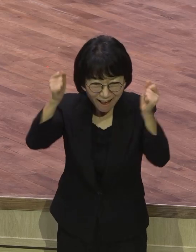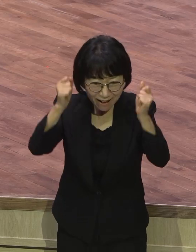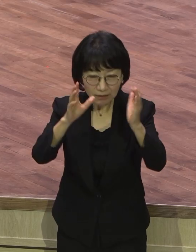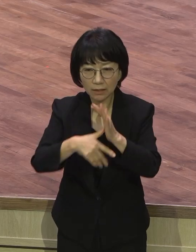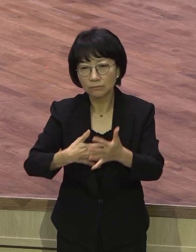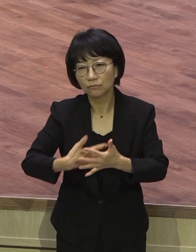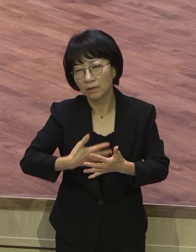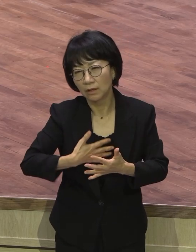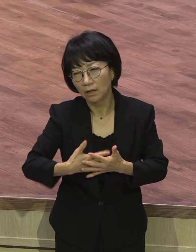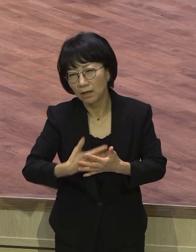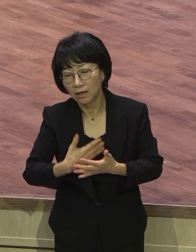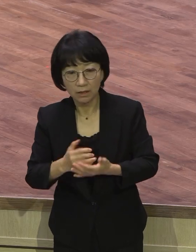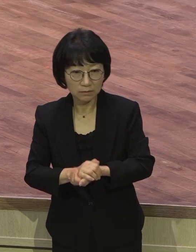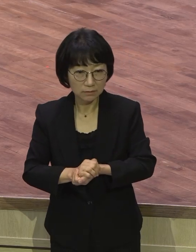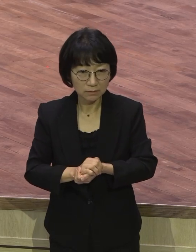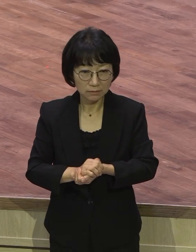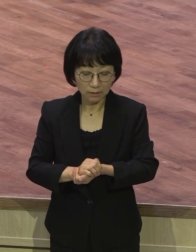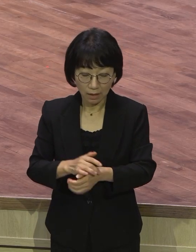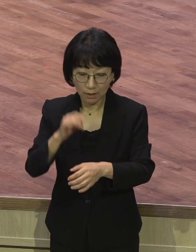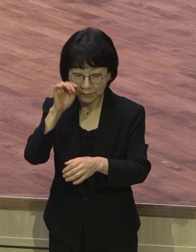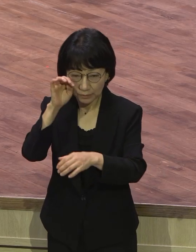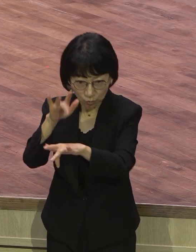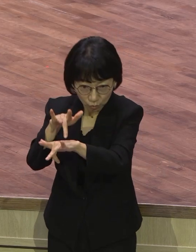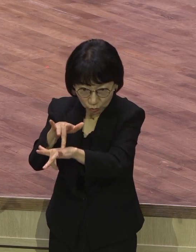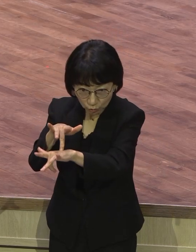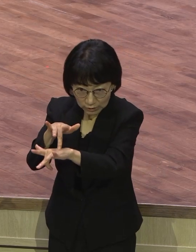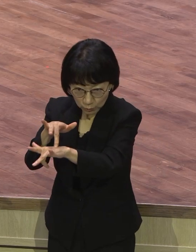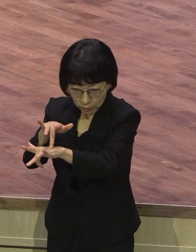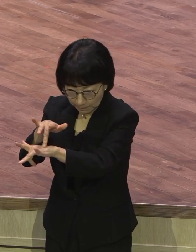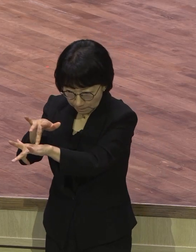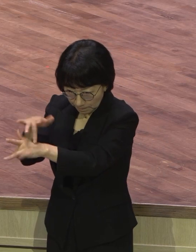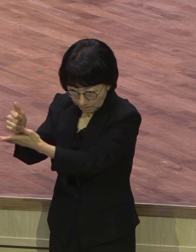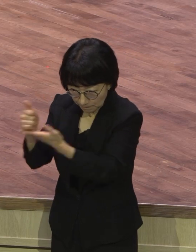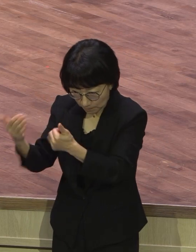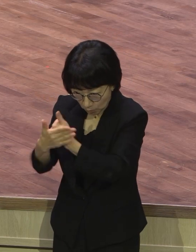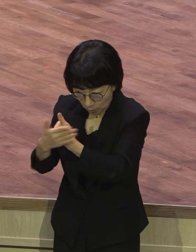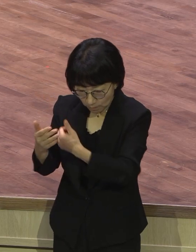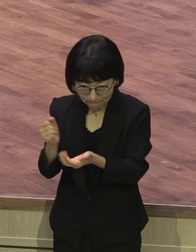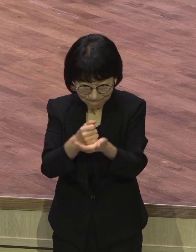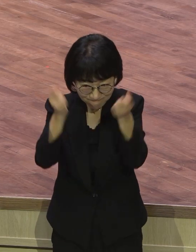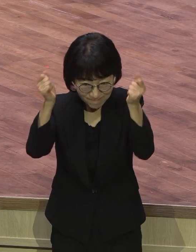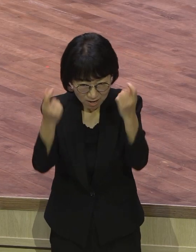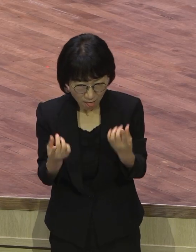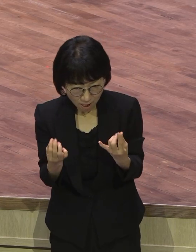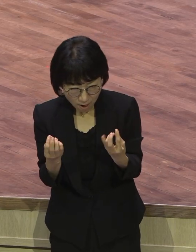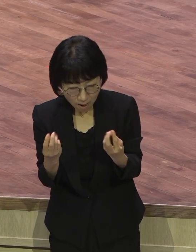귀신 모시고 전쟁할 땐 불안한데 지금 너무 편안하다.